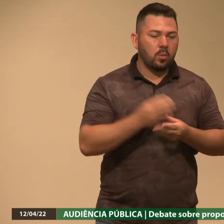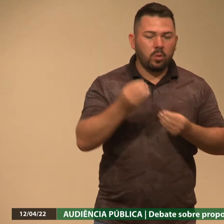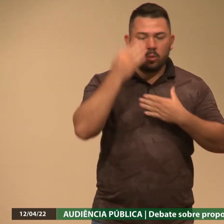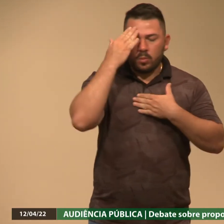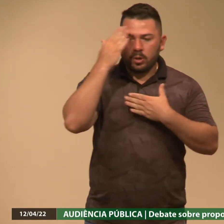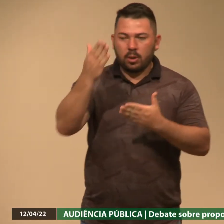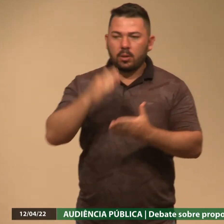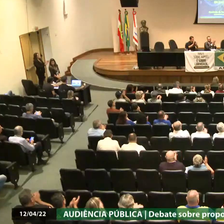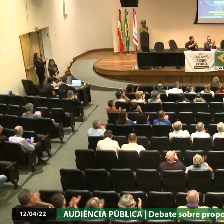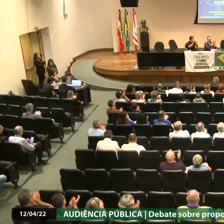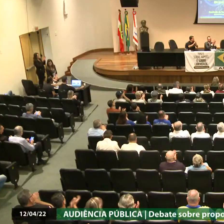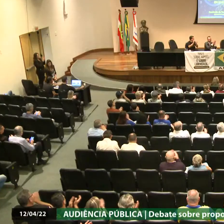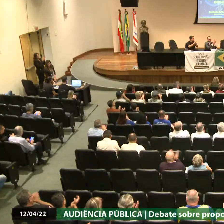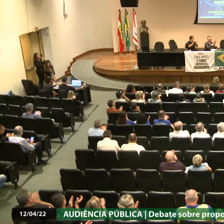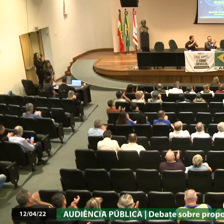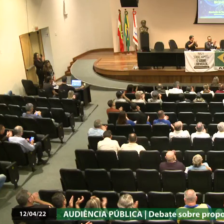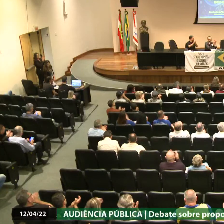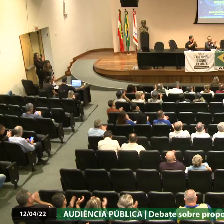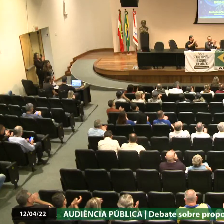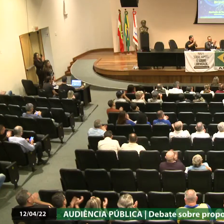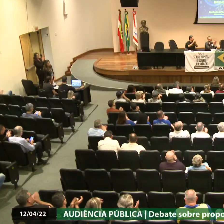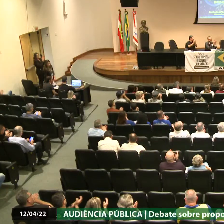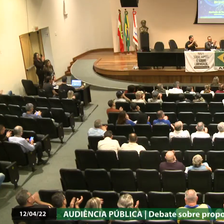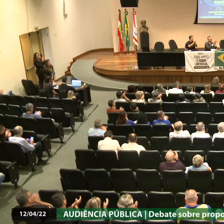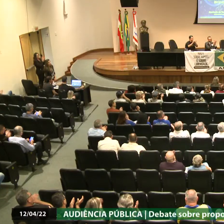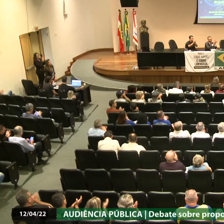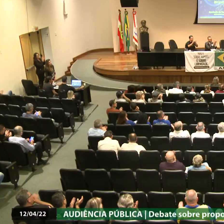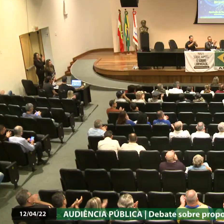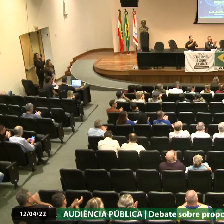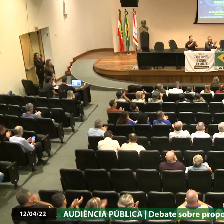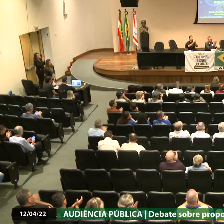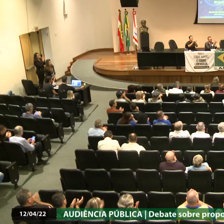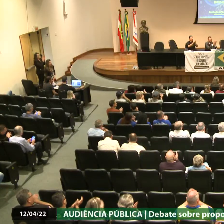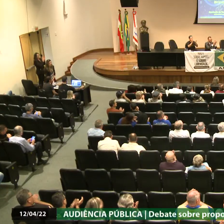muito obrigada E aí